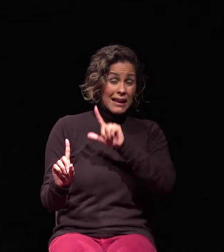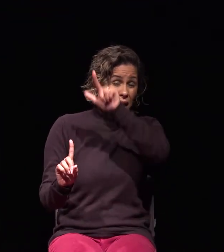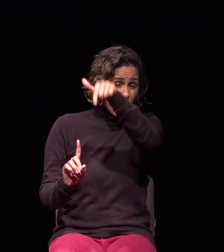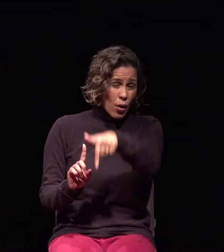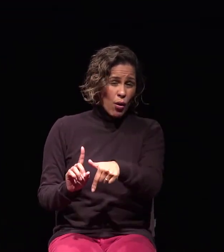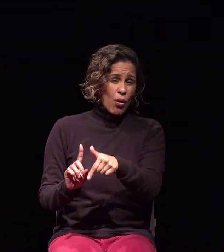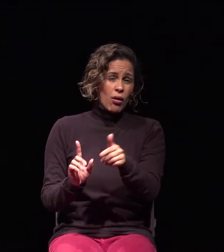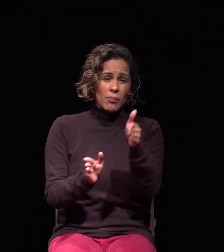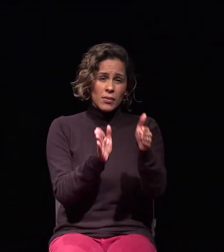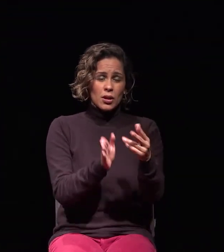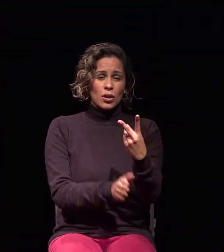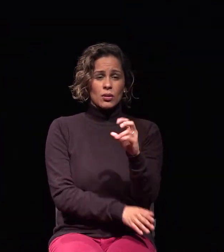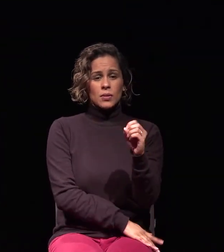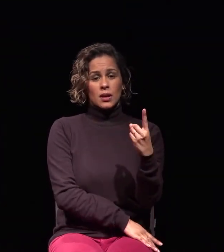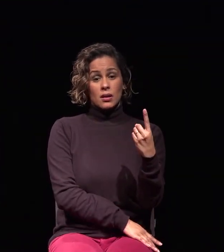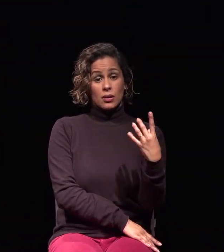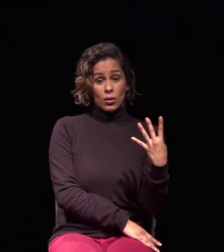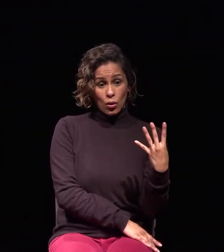2014.